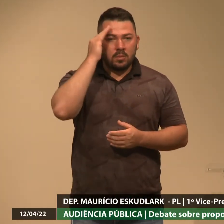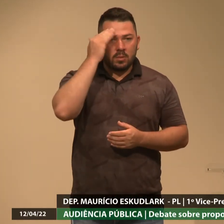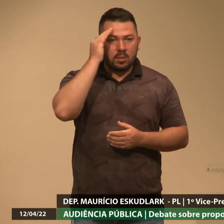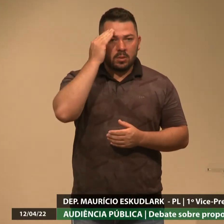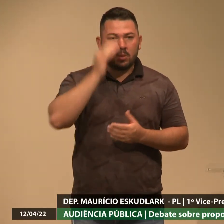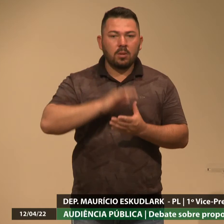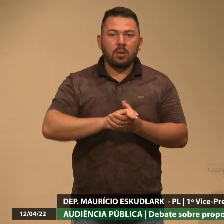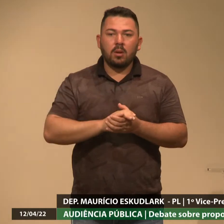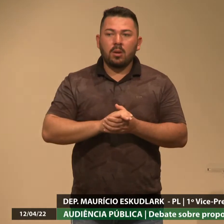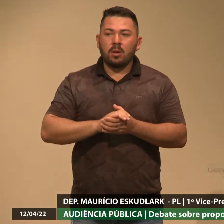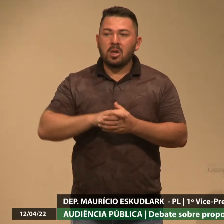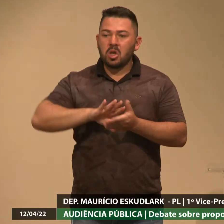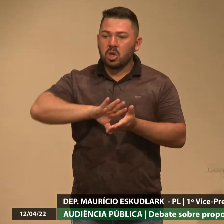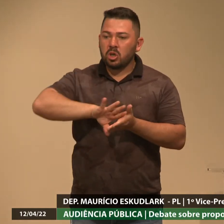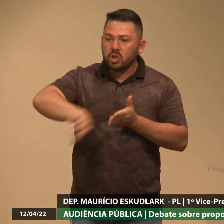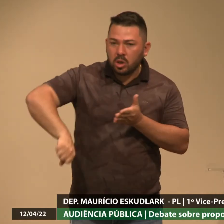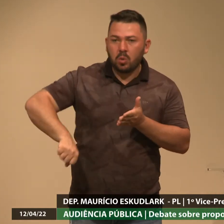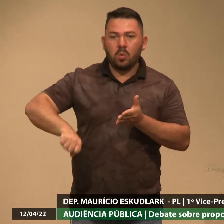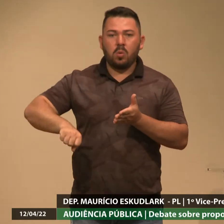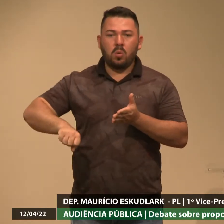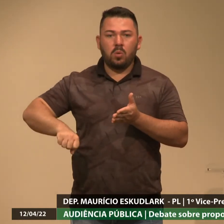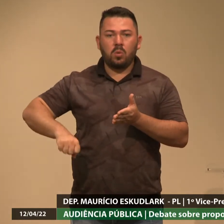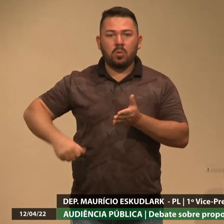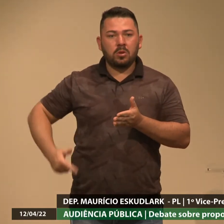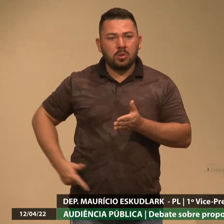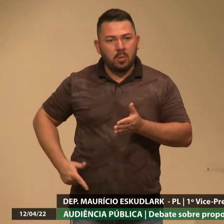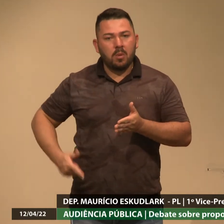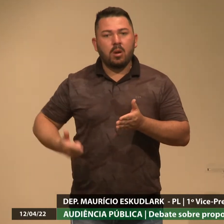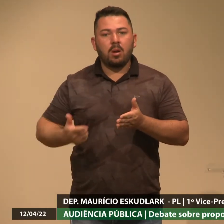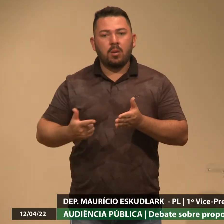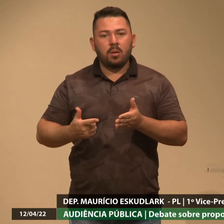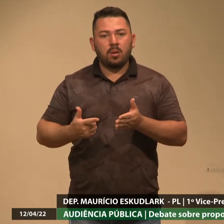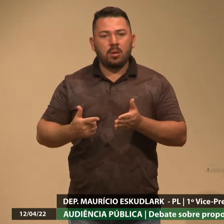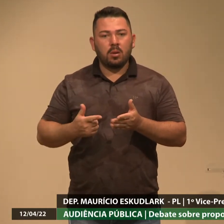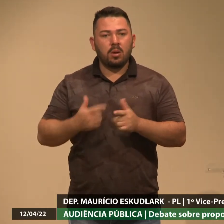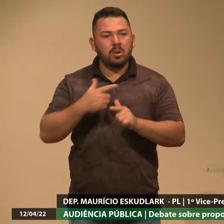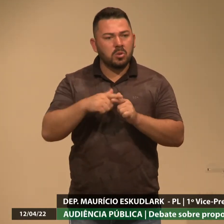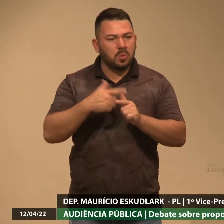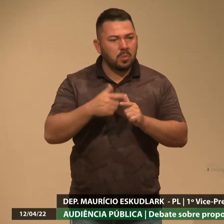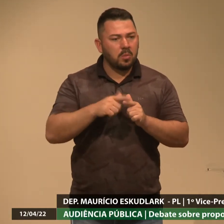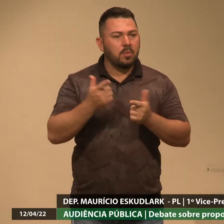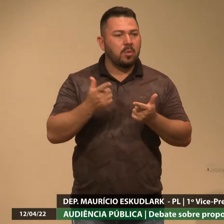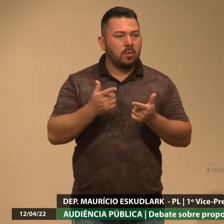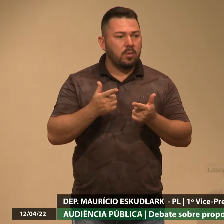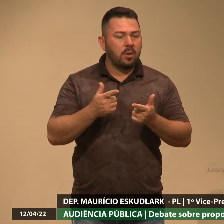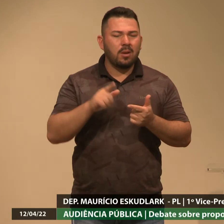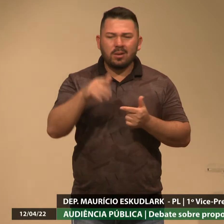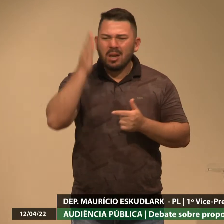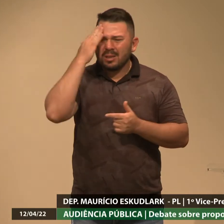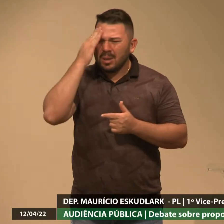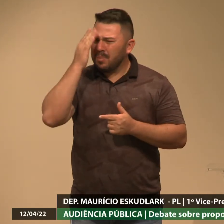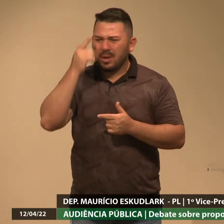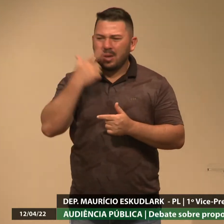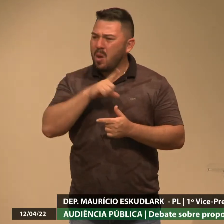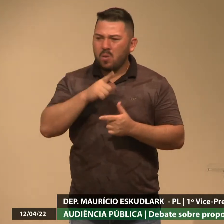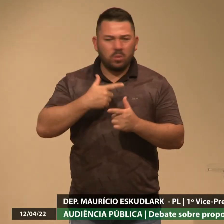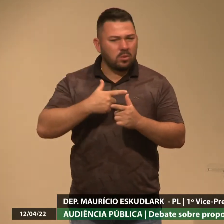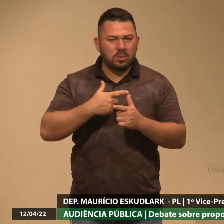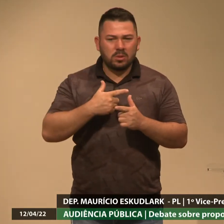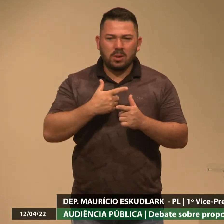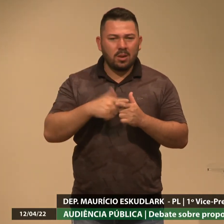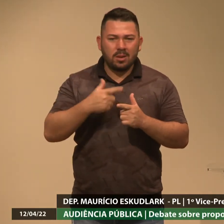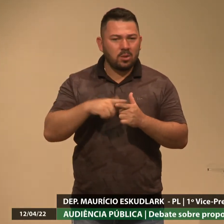que desarmava iria resolver problema eu acho que já sabia que não ia resolver um